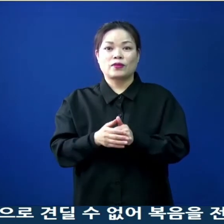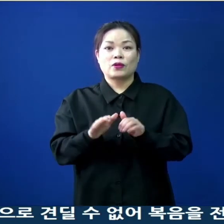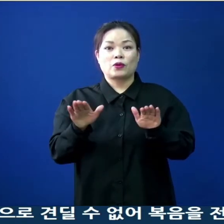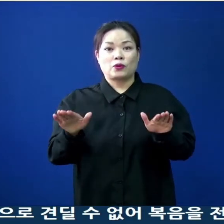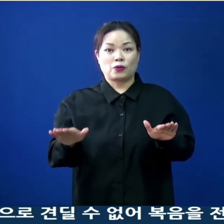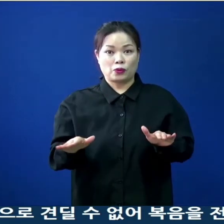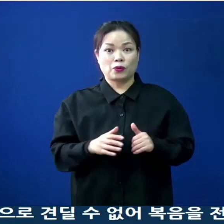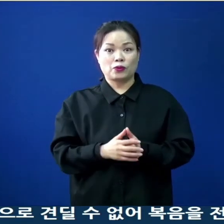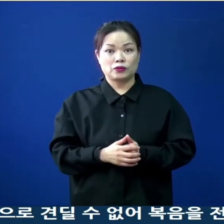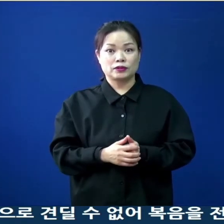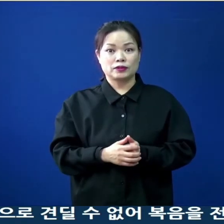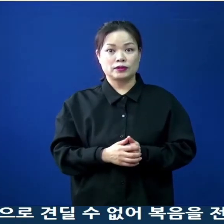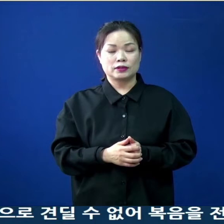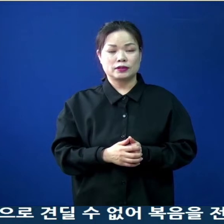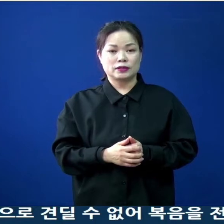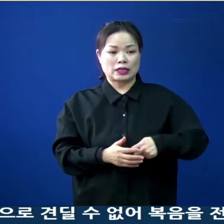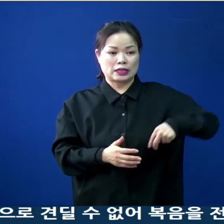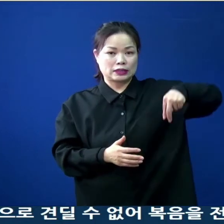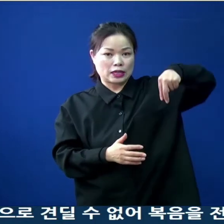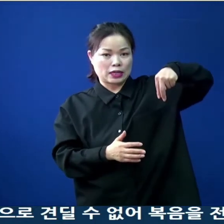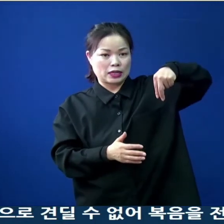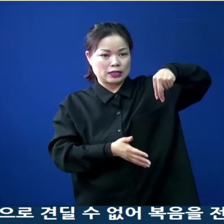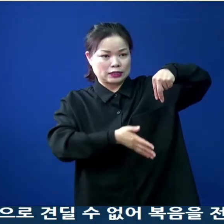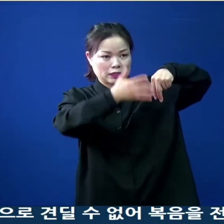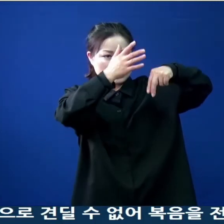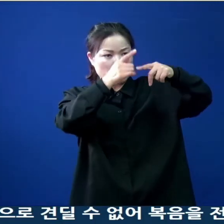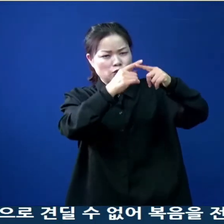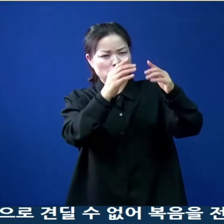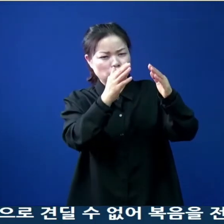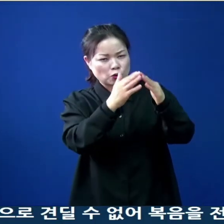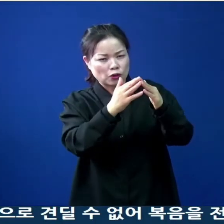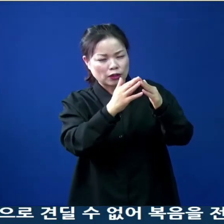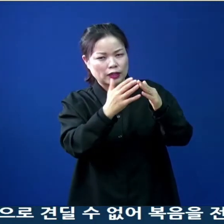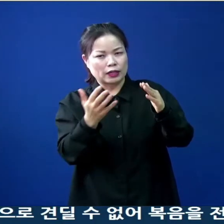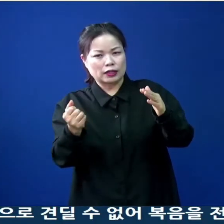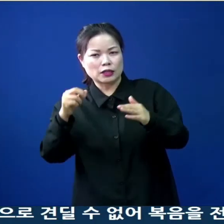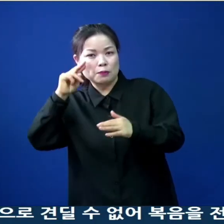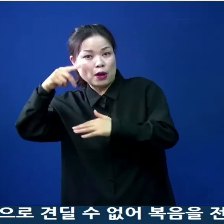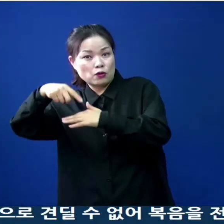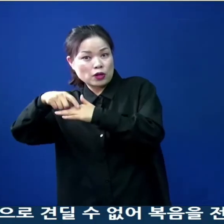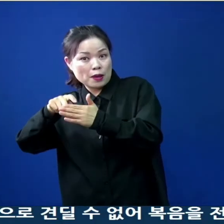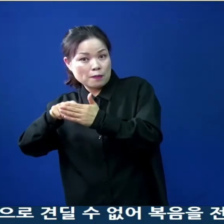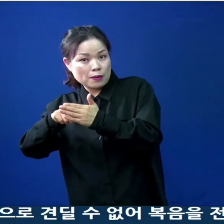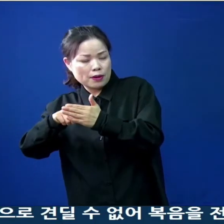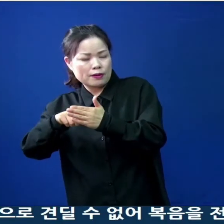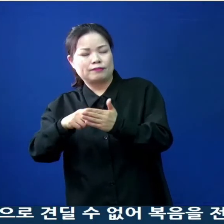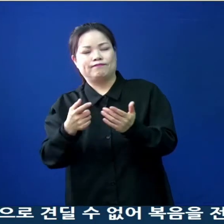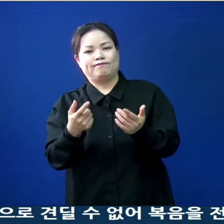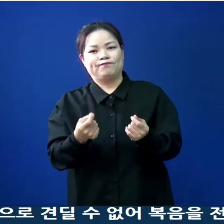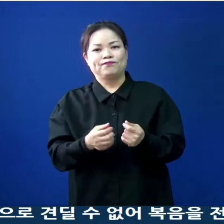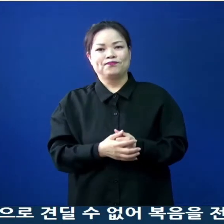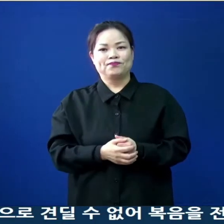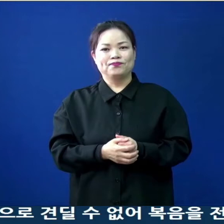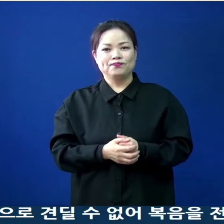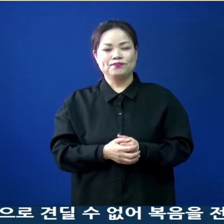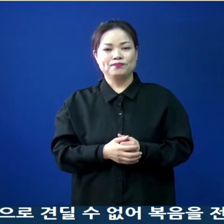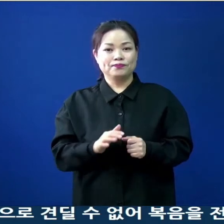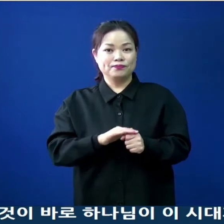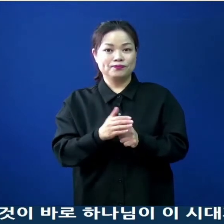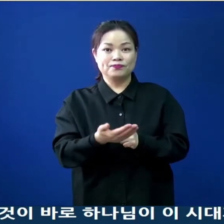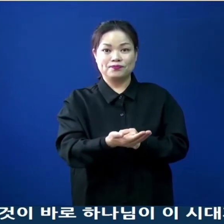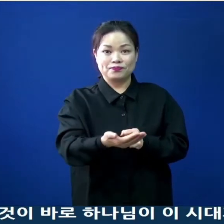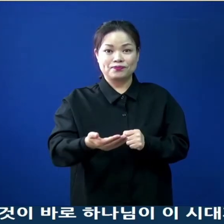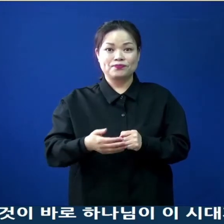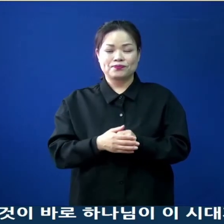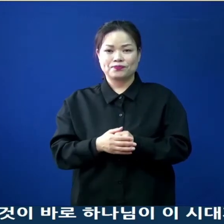오늘 데살로니가 교회를 향해서 가졌던 바울의 마음이 바로 이 마음입니다. 사랑하는 성도